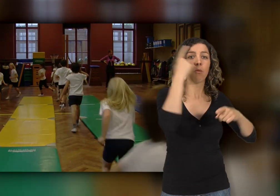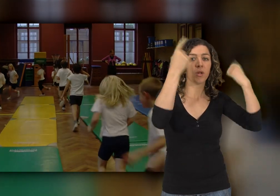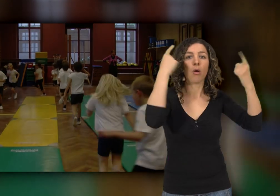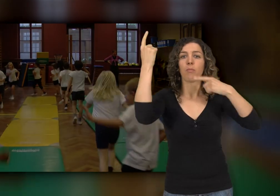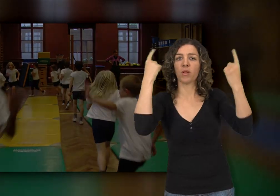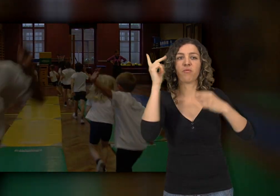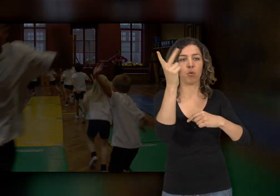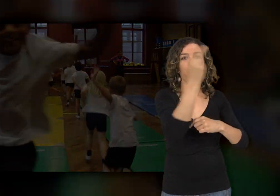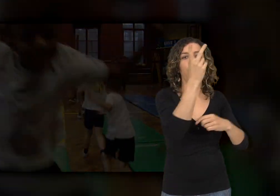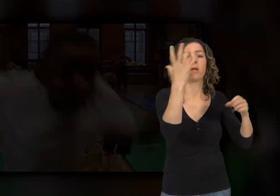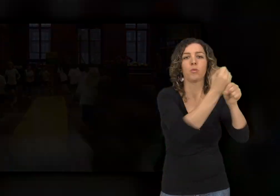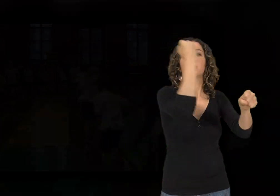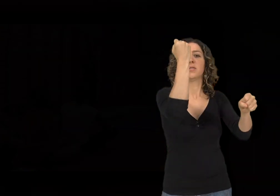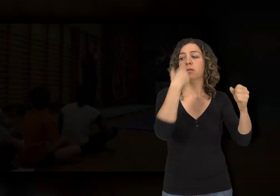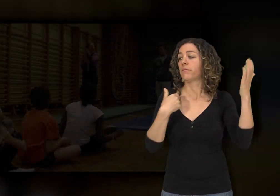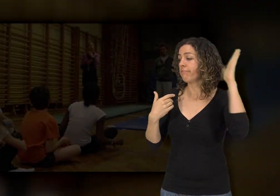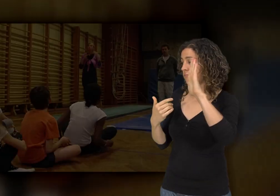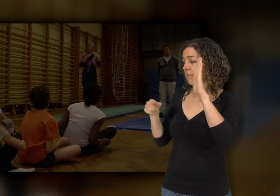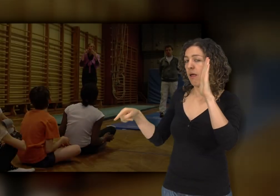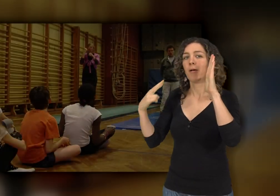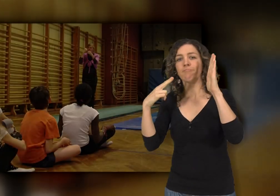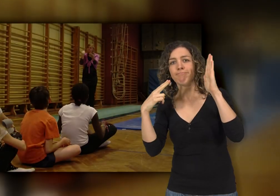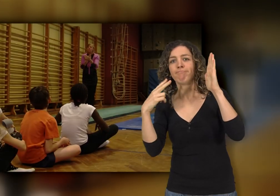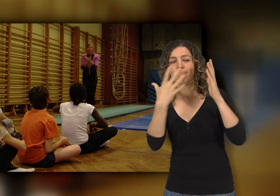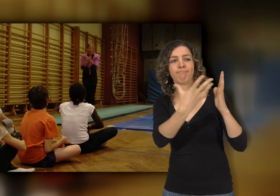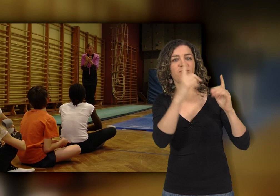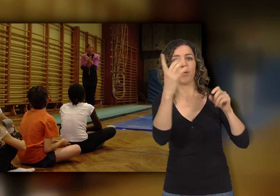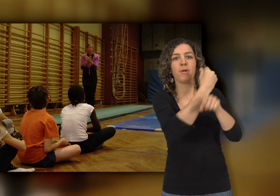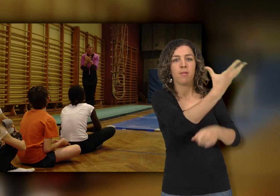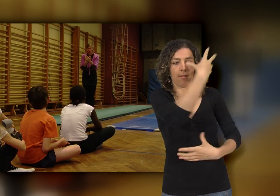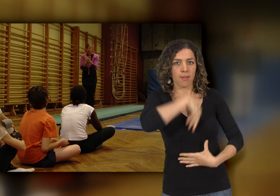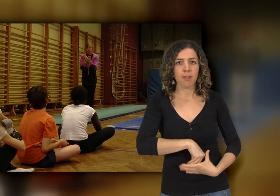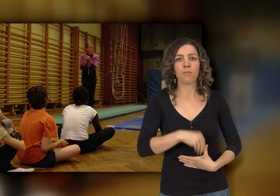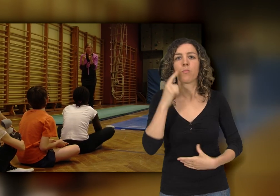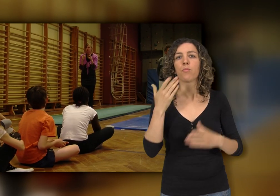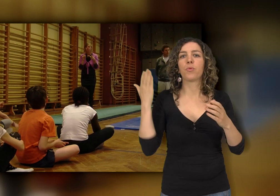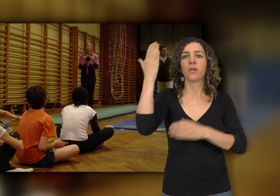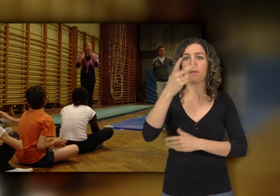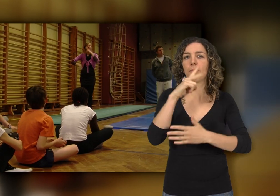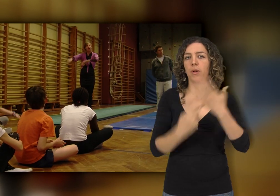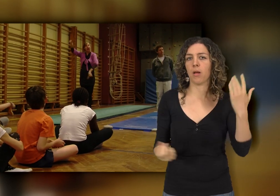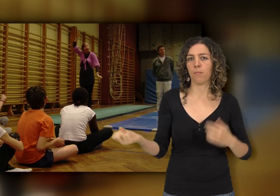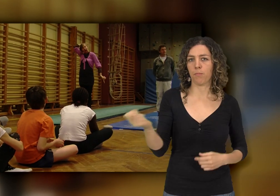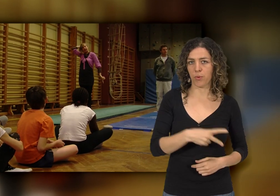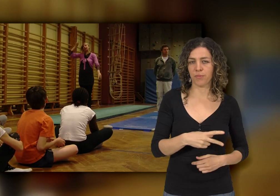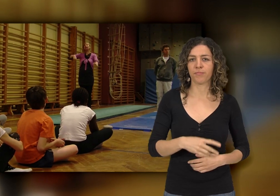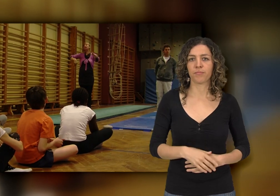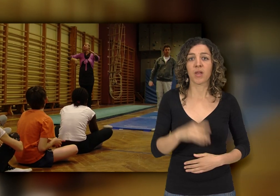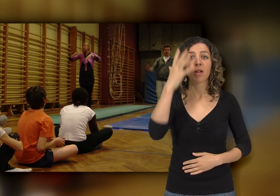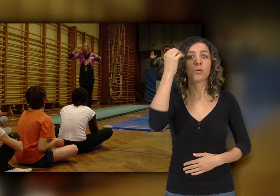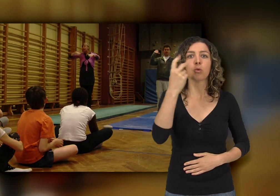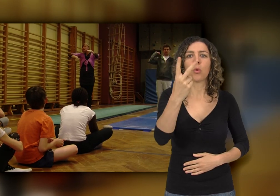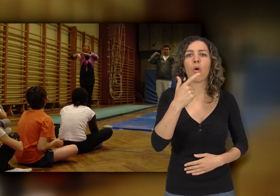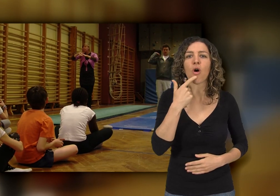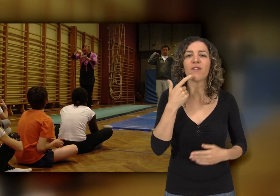aussi riches, de même valeur et tout au long de leur scolarité. Et en plus, on ne les mélange pas. C'est vrai, si je parle en français